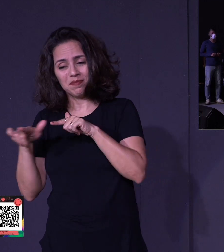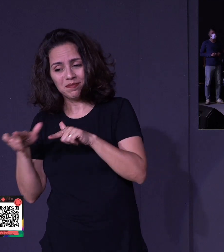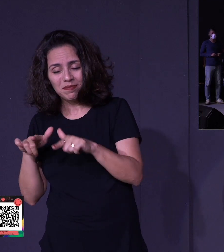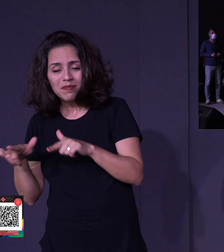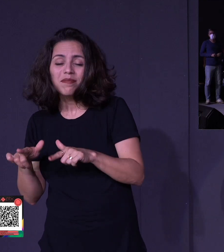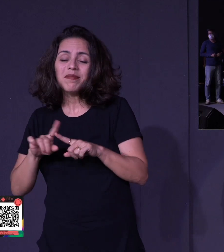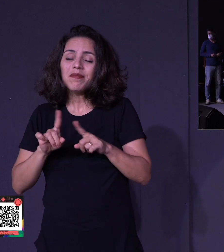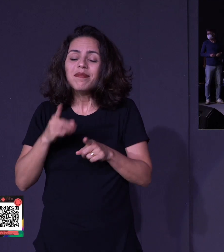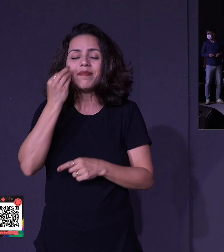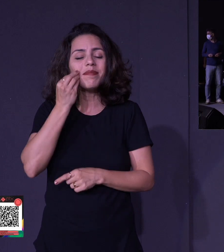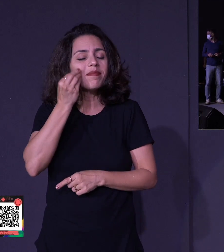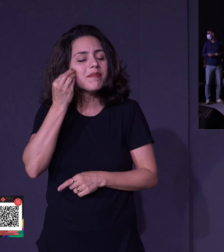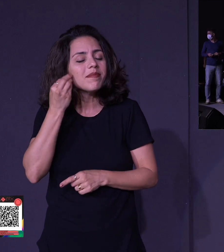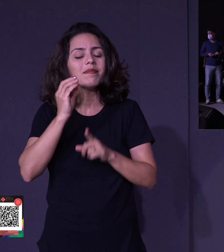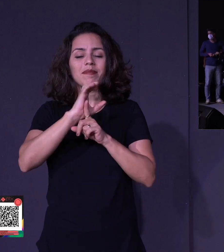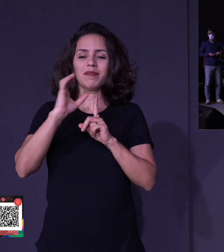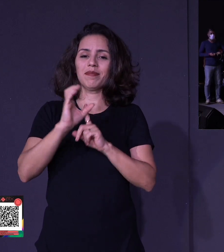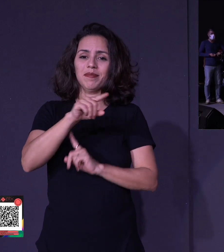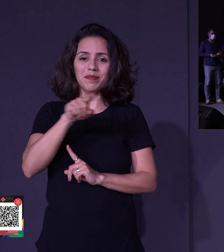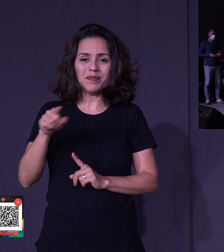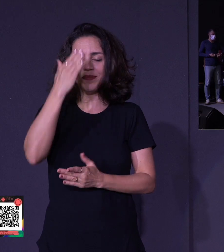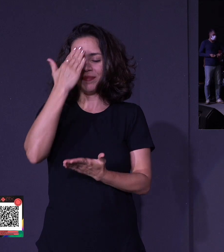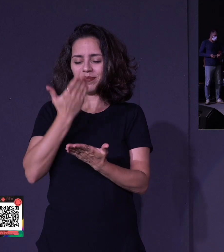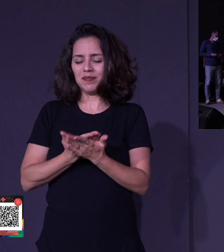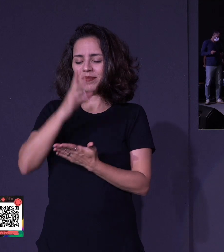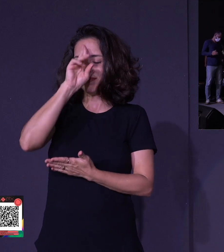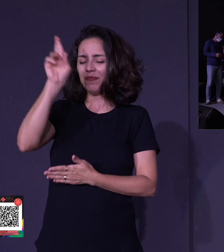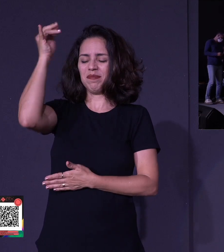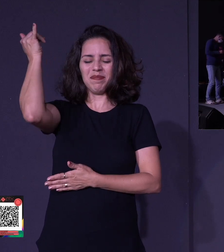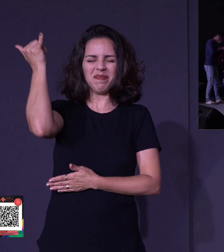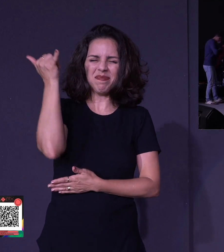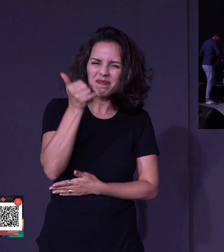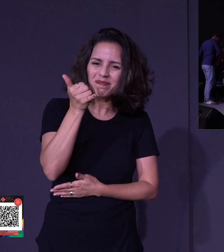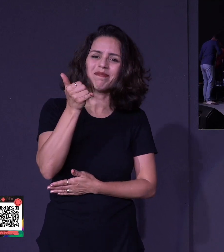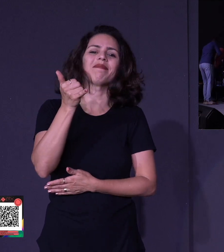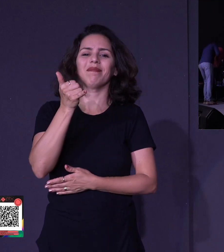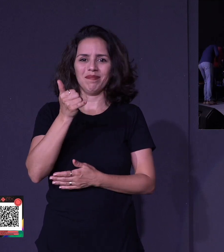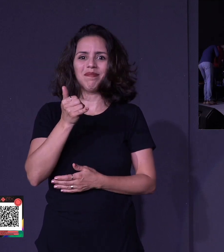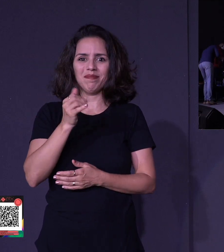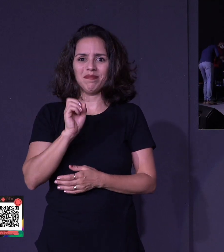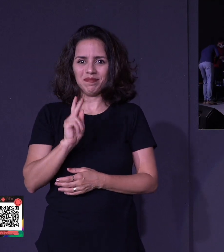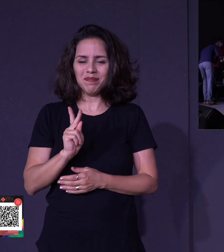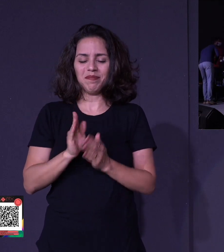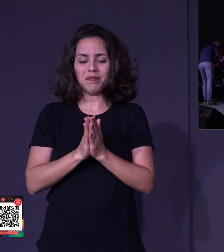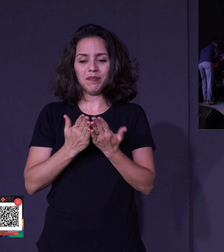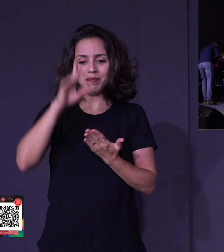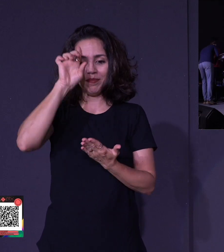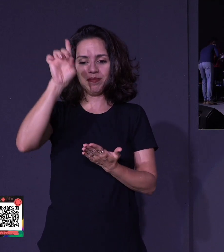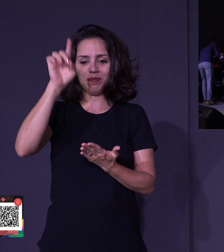o Senhor vai falar ao seu coração, amém? De pé, pega a sua Bíblia, por favor, Provérbios capítulo 1.